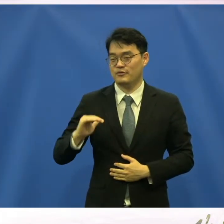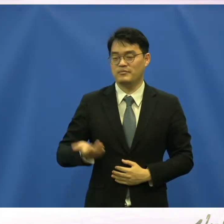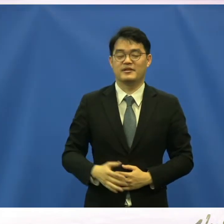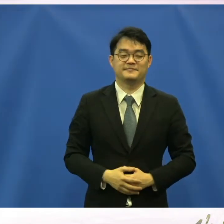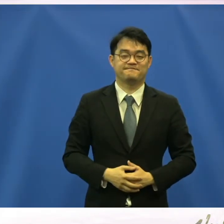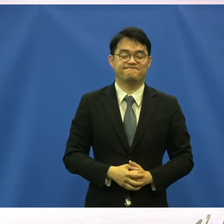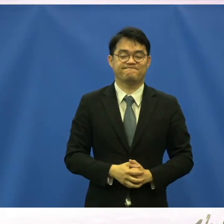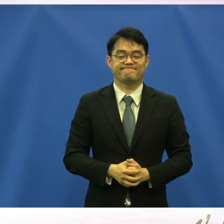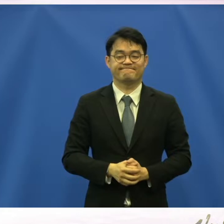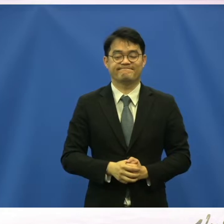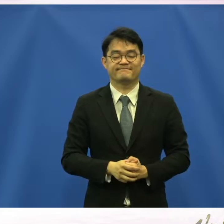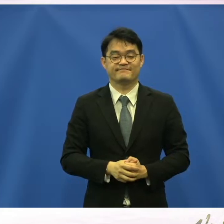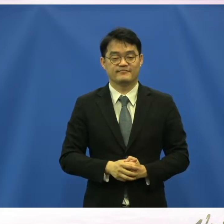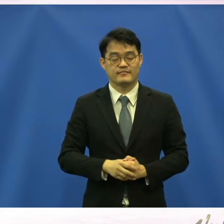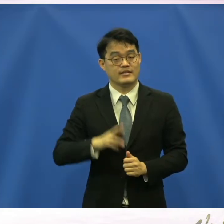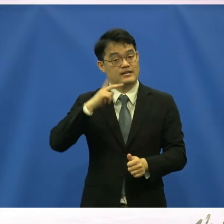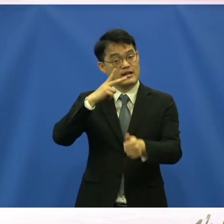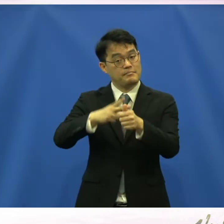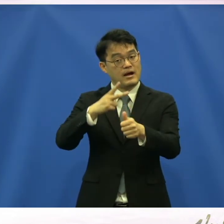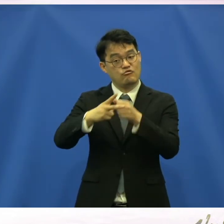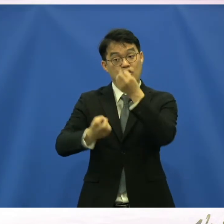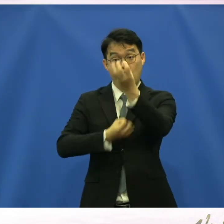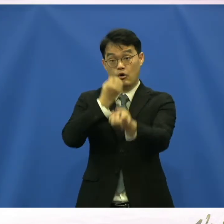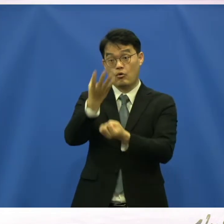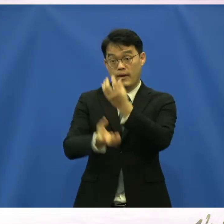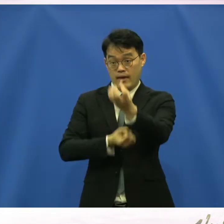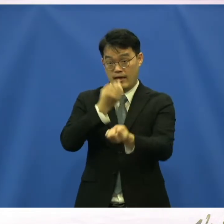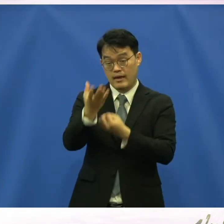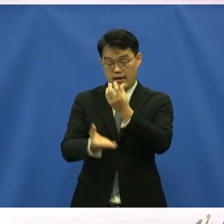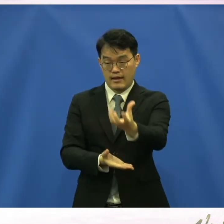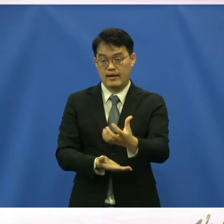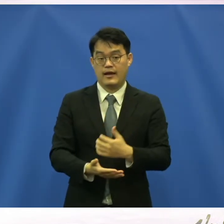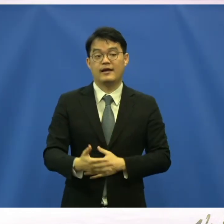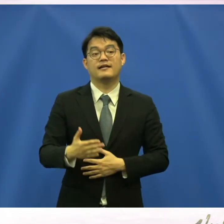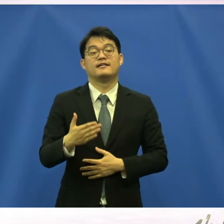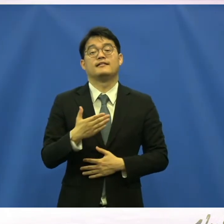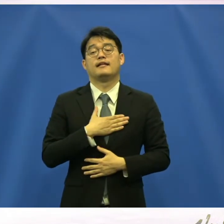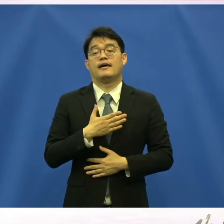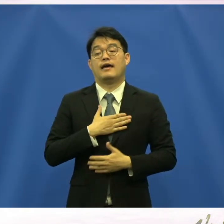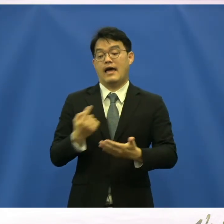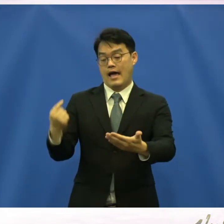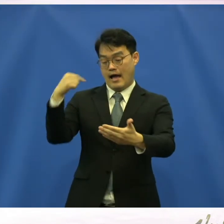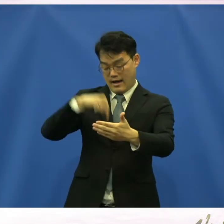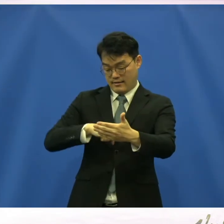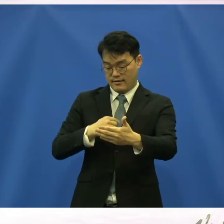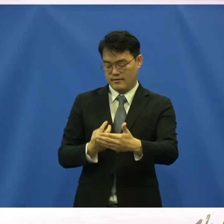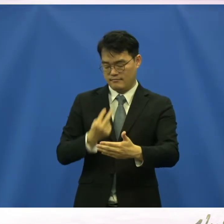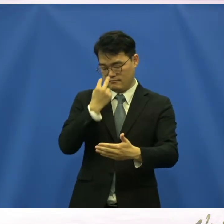그래서 바울은 내게 사는 것이 그리스도니 죽는 것도 유익함이라고 그랬잖아요.